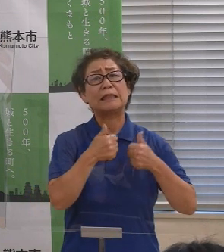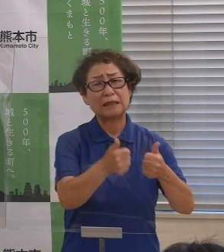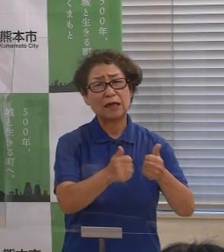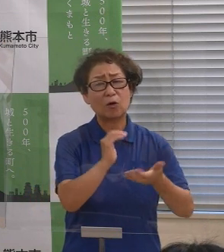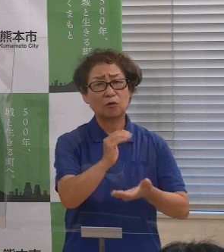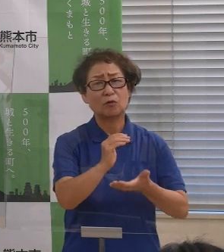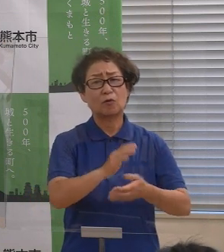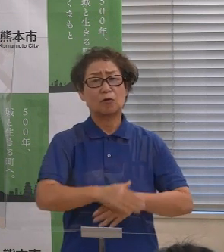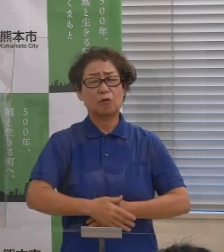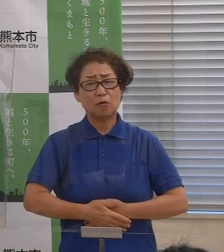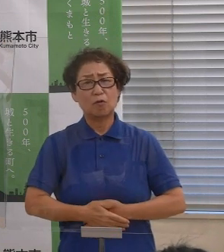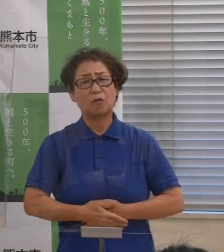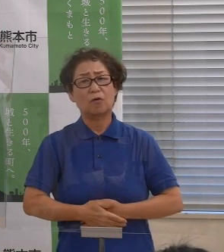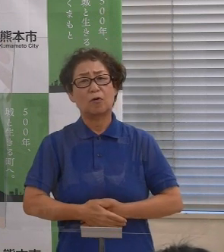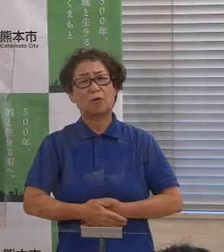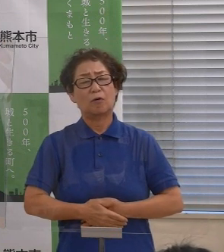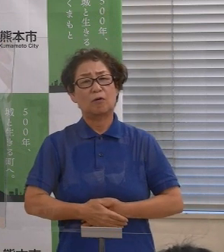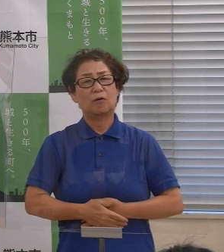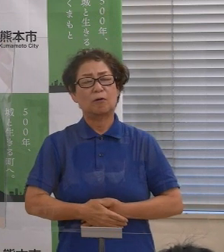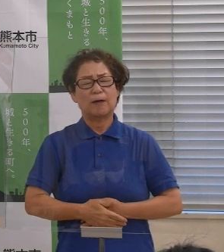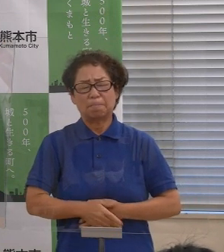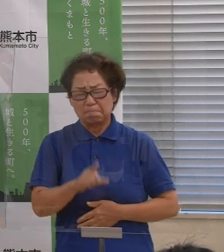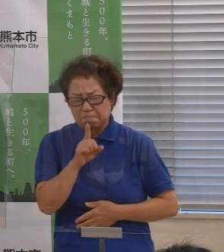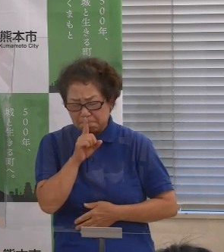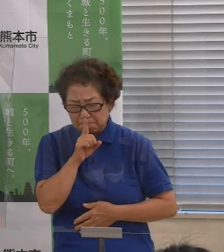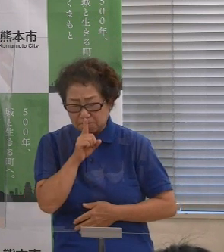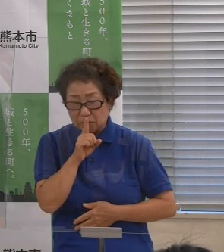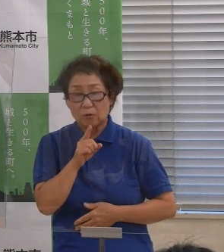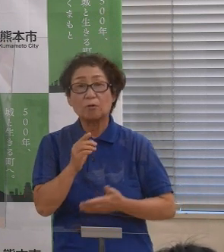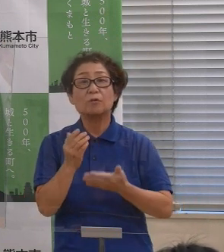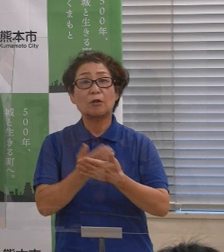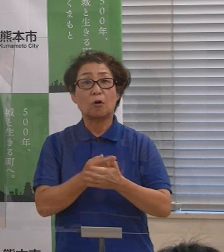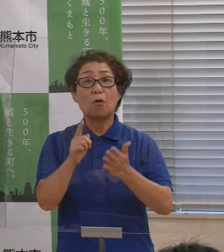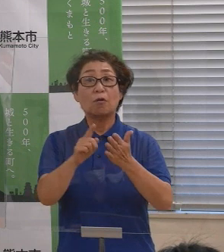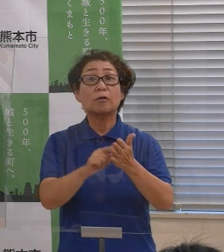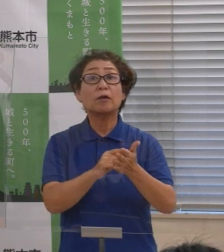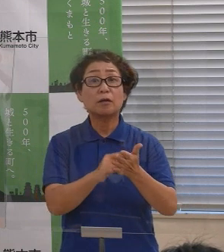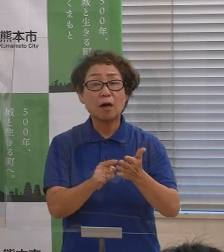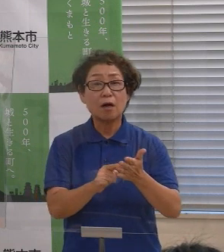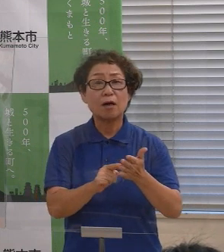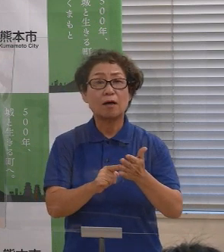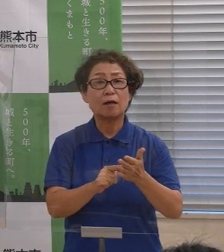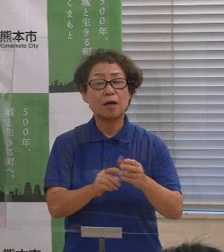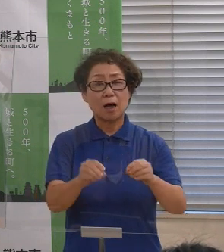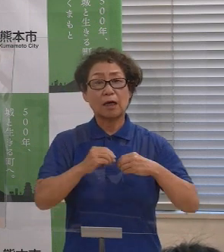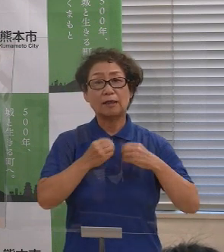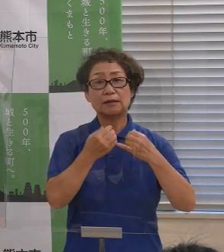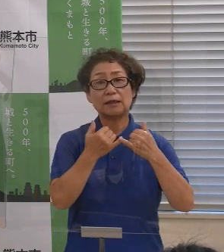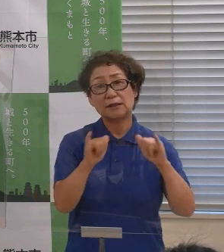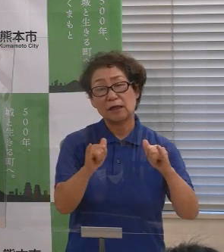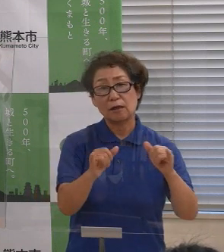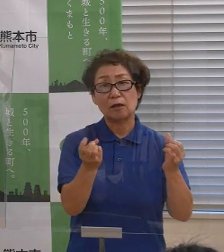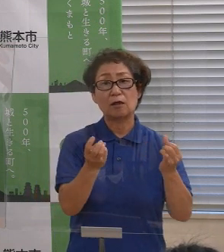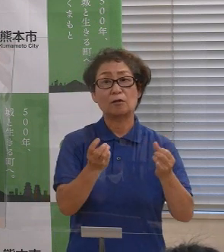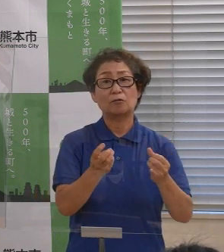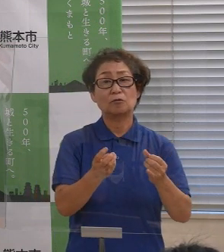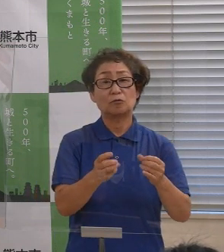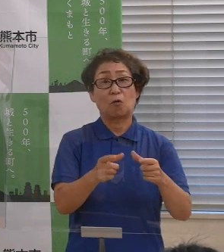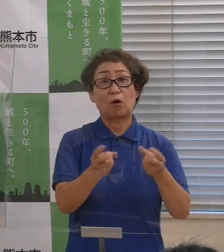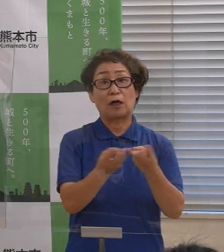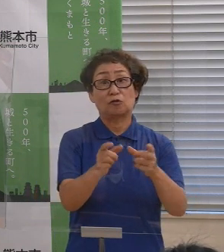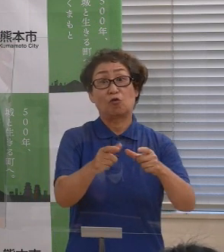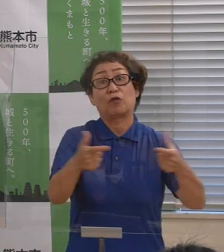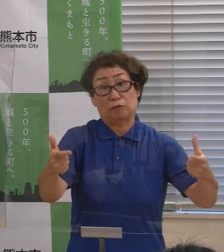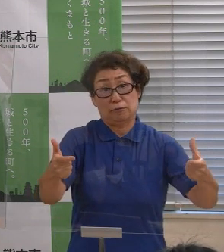体をですね、例えば、隠すというようなことになりますと、結果として感染者をどんど